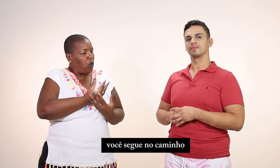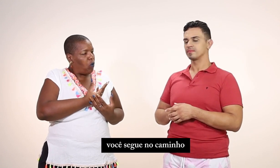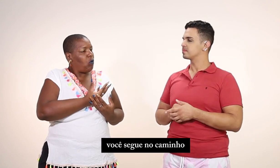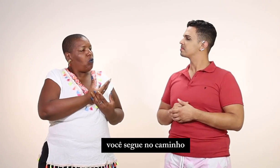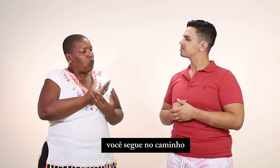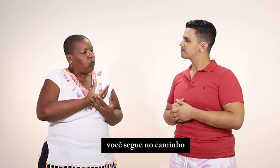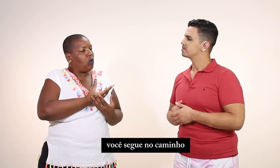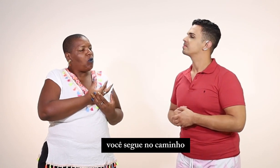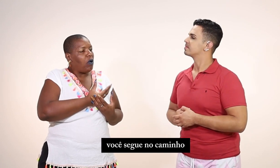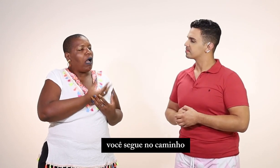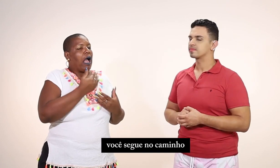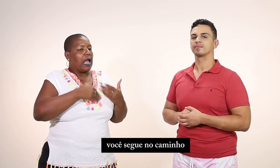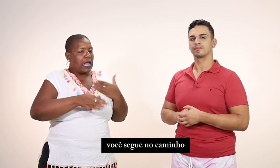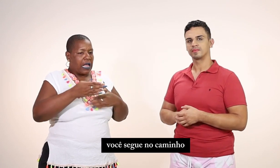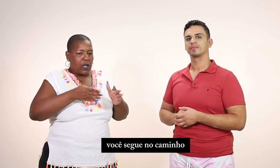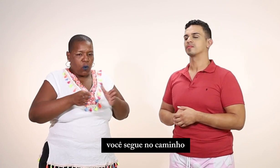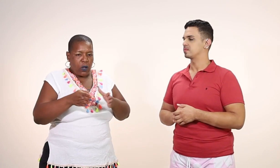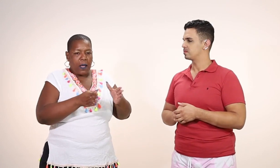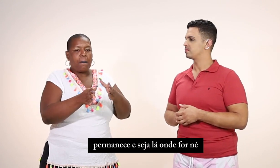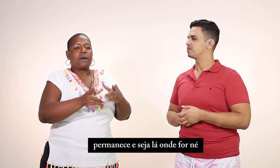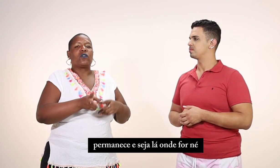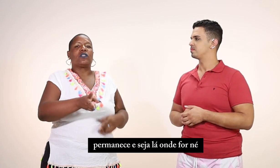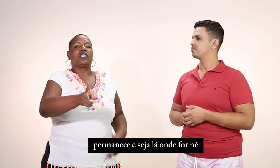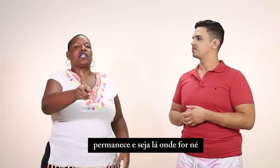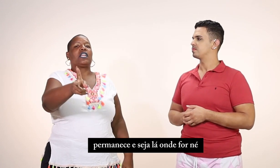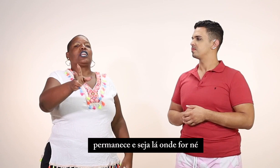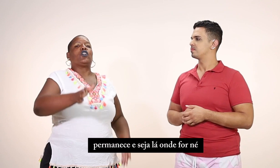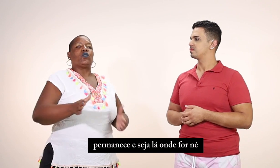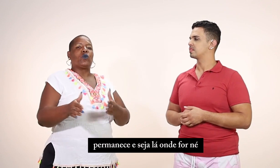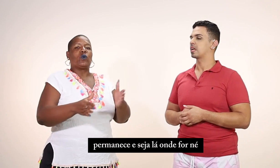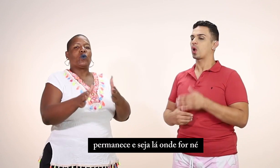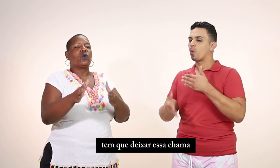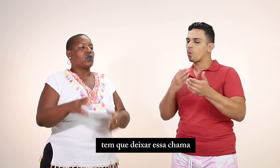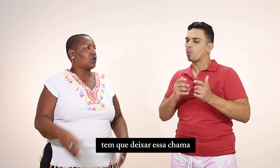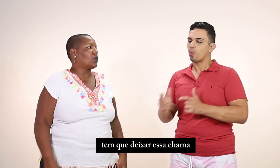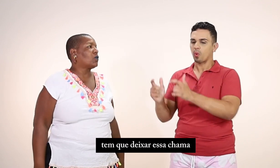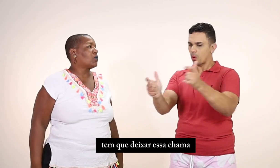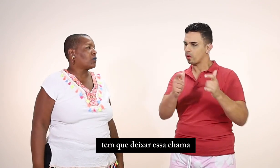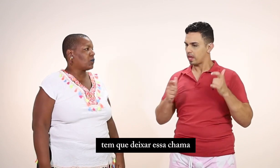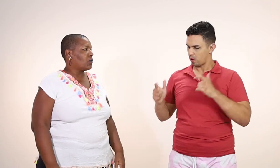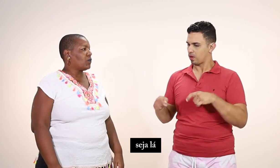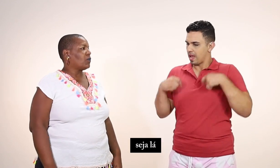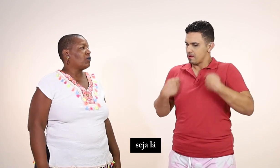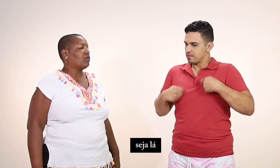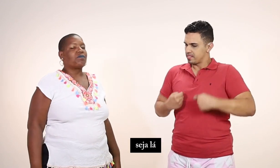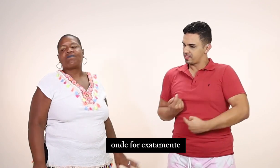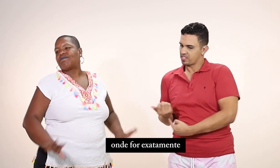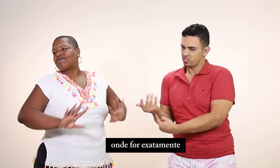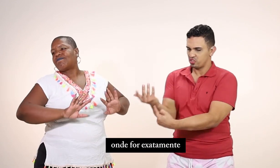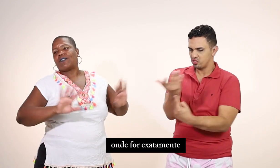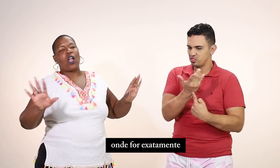você segue no caminho, permanece e seja ali. Lá onde for, né? Tem que deixar essa chama acesa, seja lá que vai onde dar for. certo onde